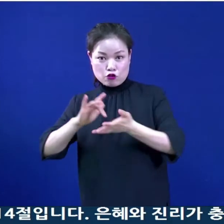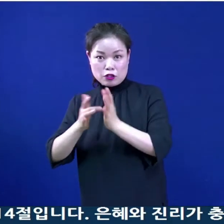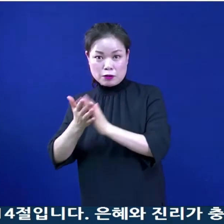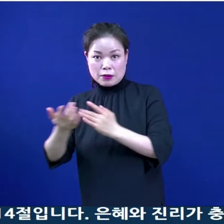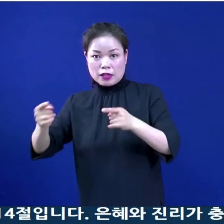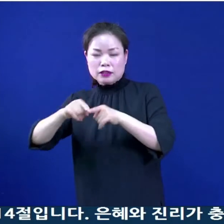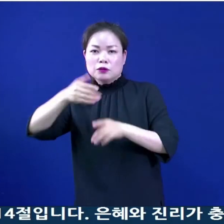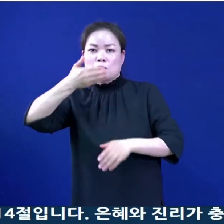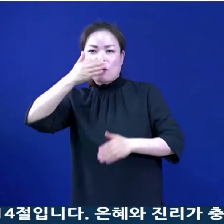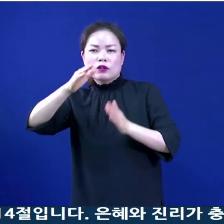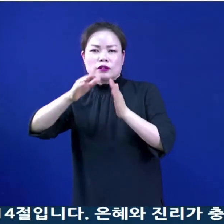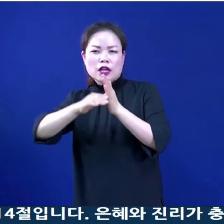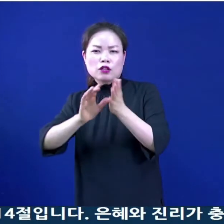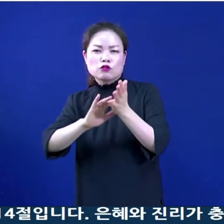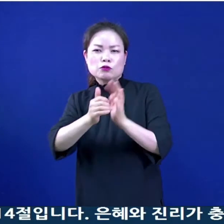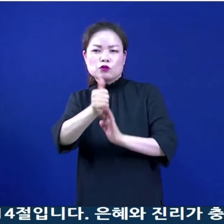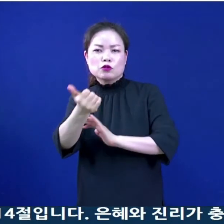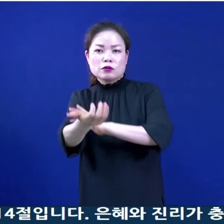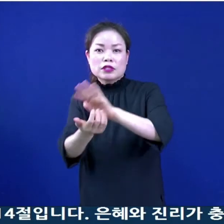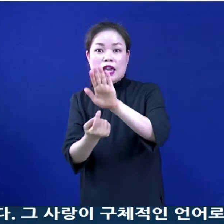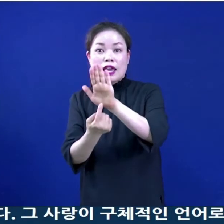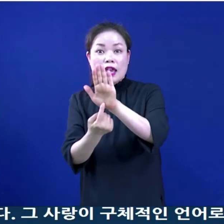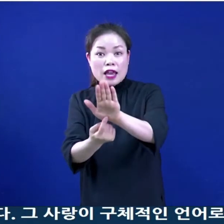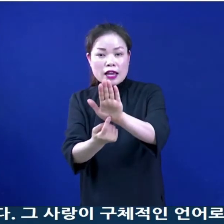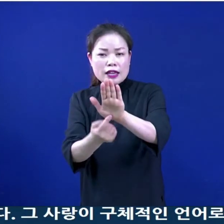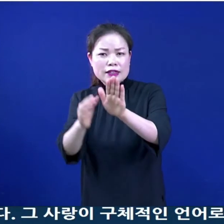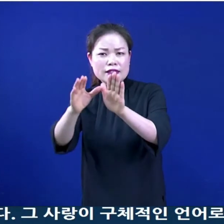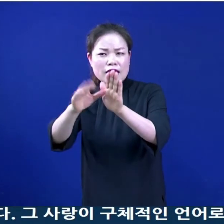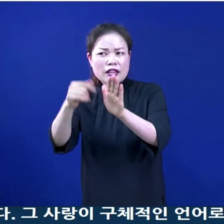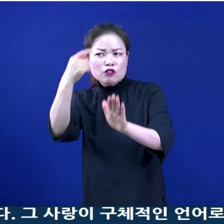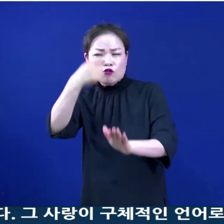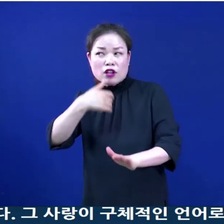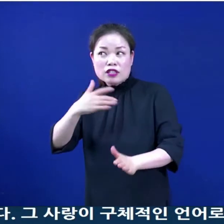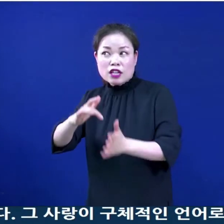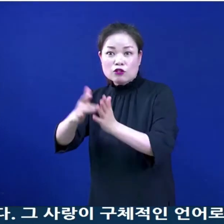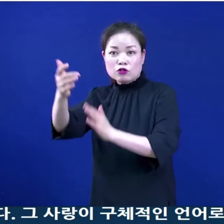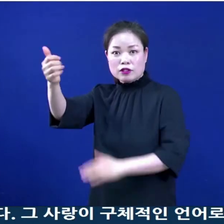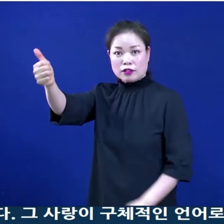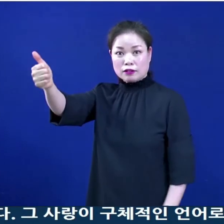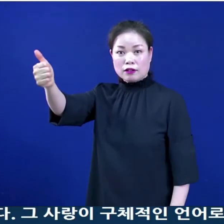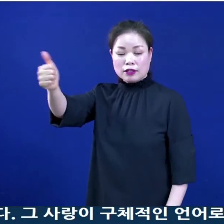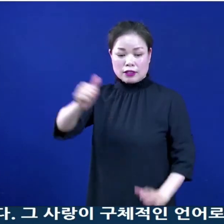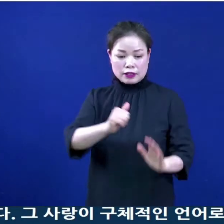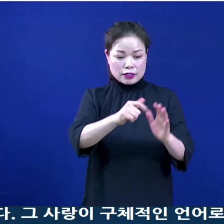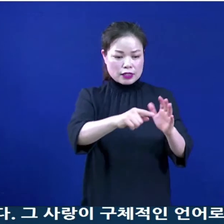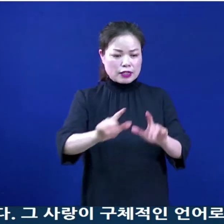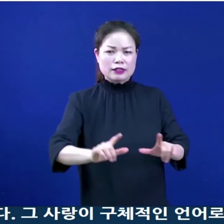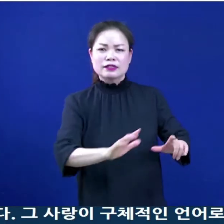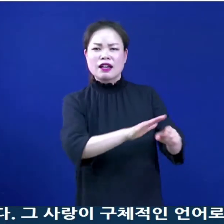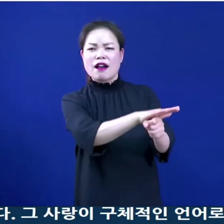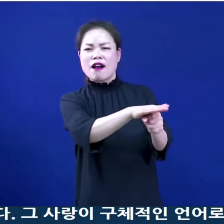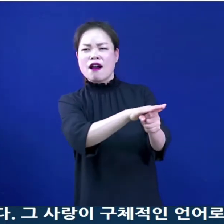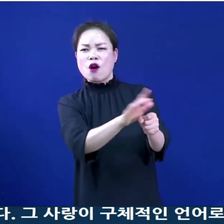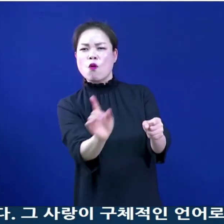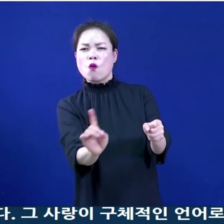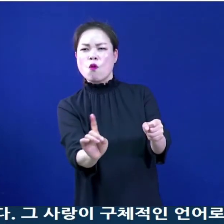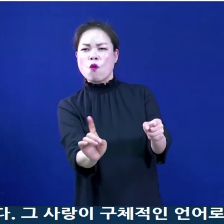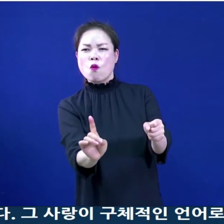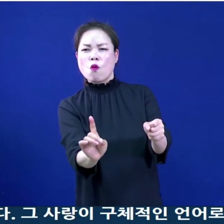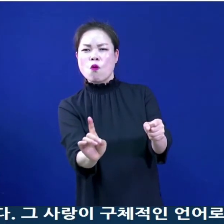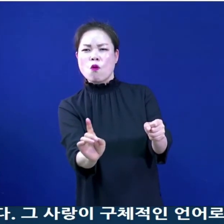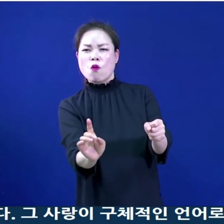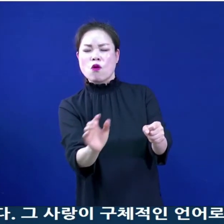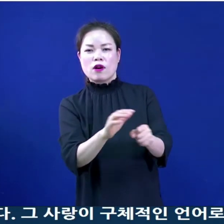예고하실 때 하나님이 때가 된 줄로 알고 예수님께서 세상을 사랑하시되 어디까지